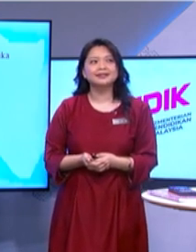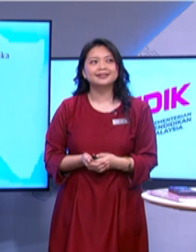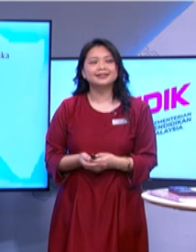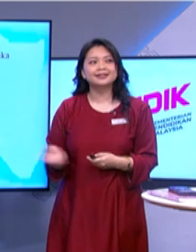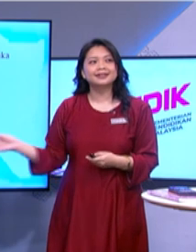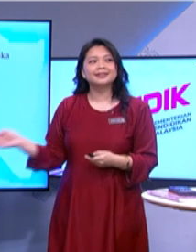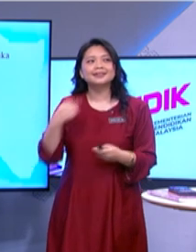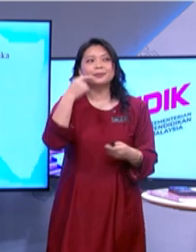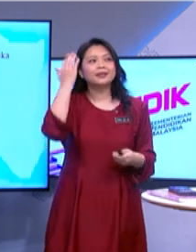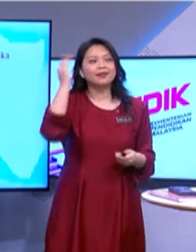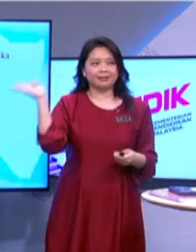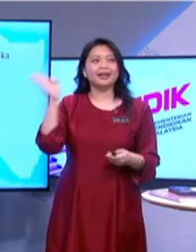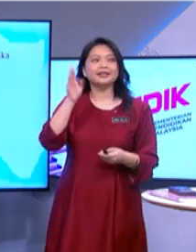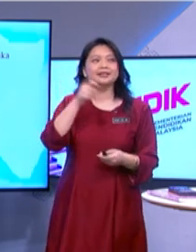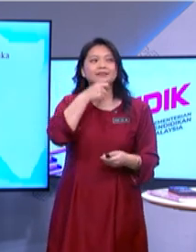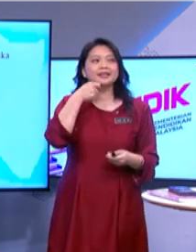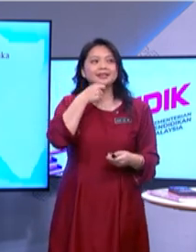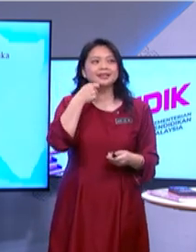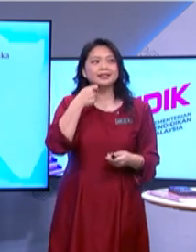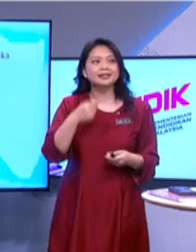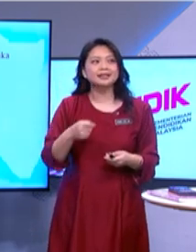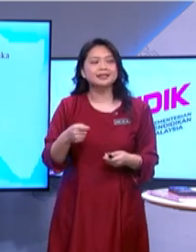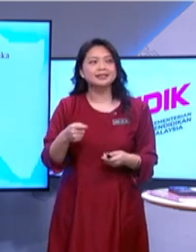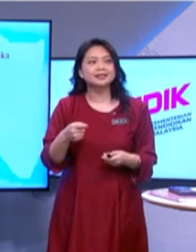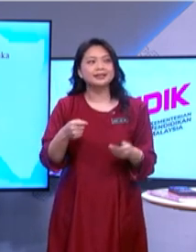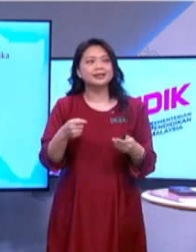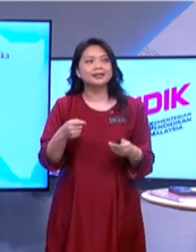Hai RW jauh soalnya siapa tank Oke jiwa hasil liga